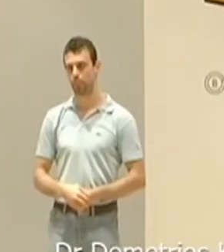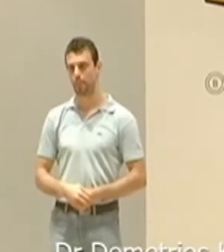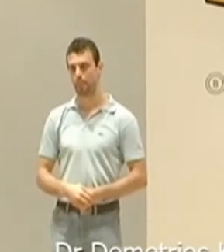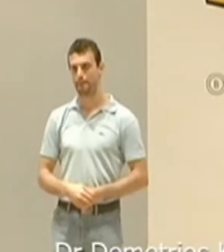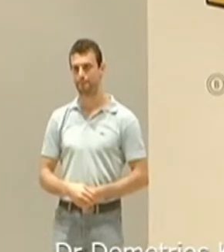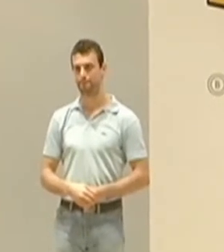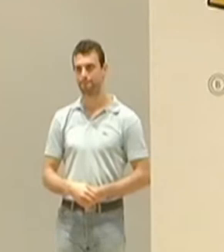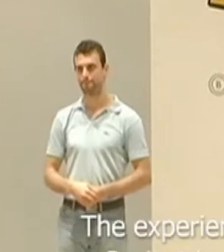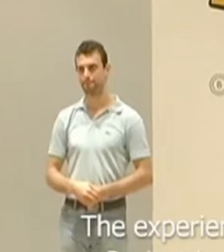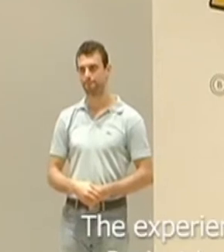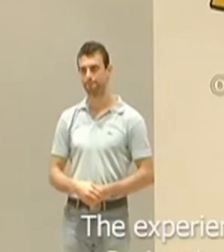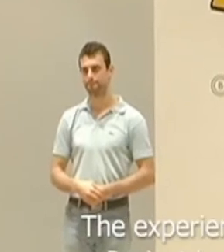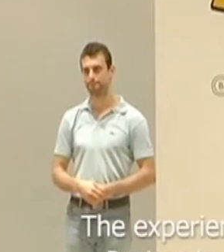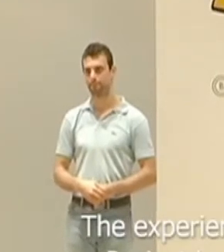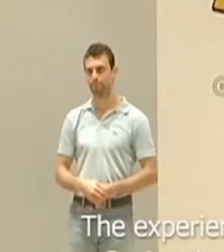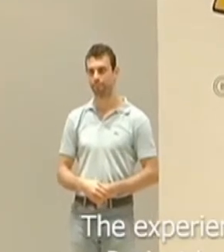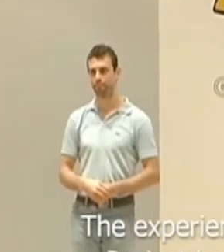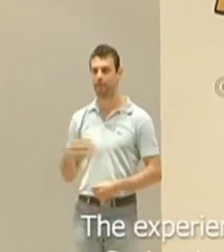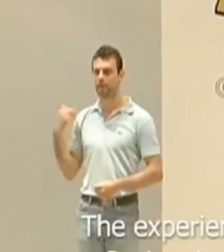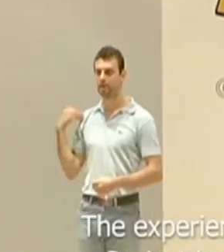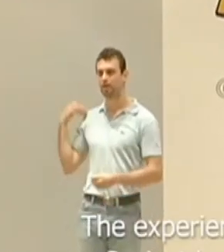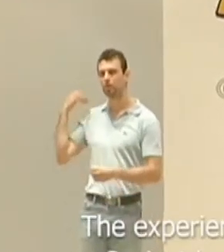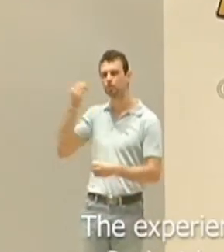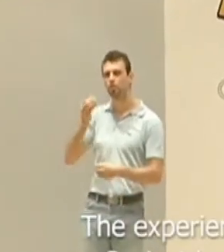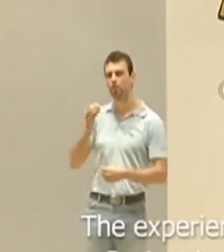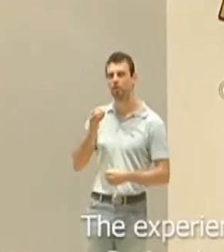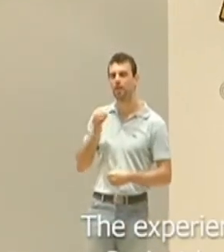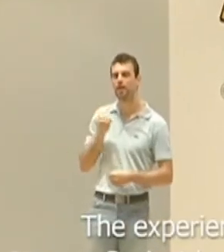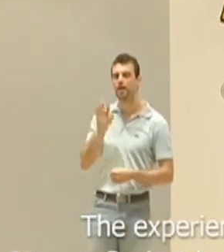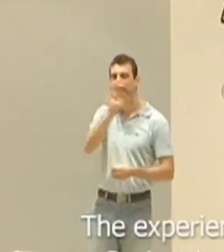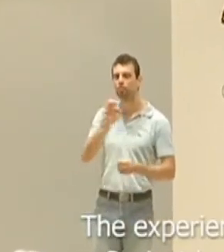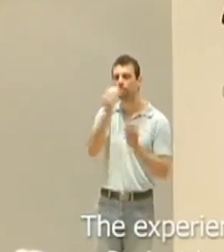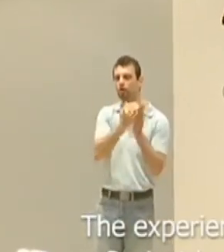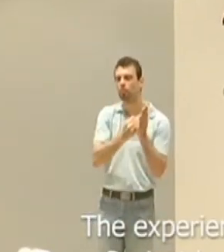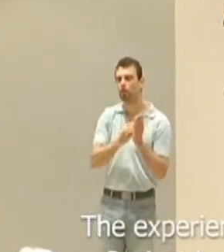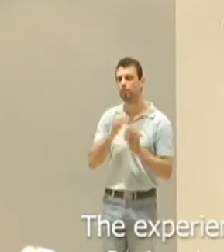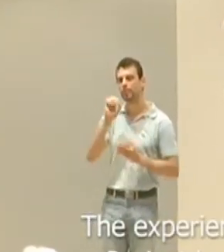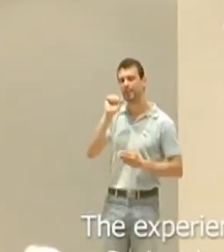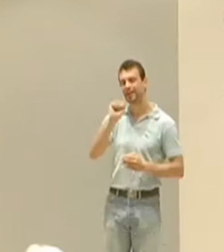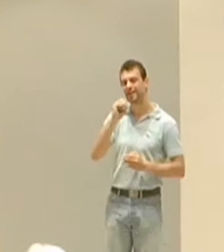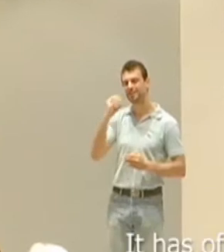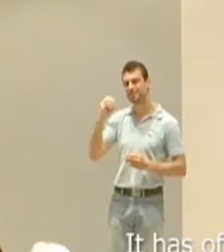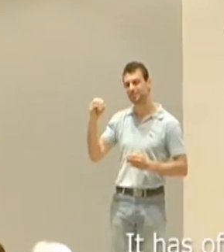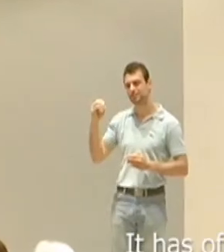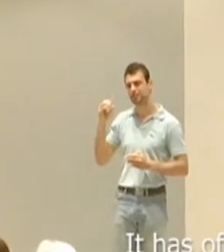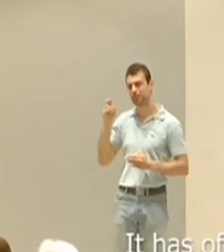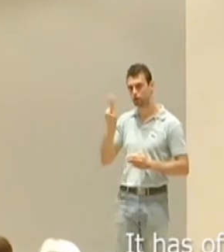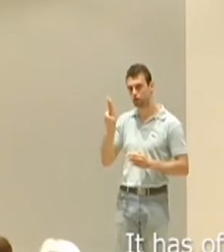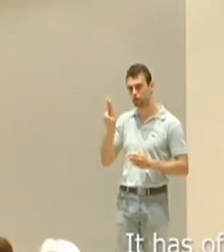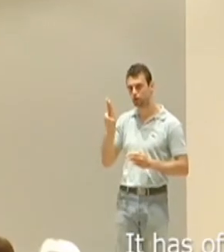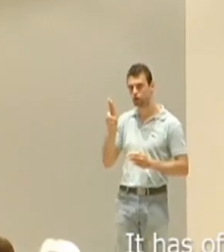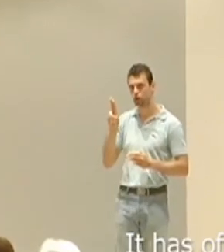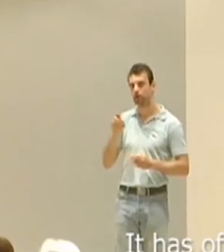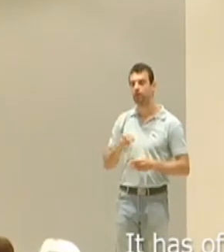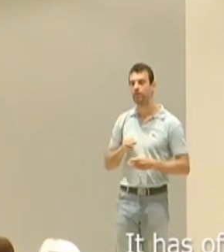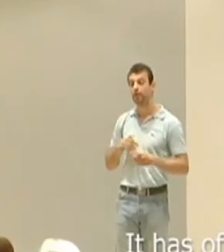Κυρίες και κύριοι, η εμπειρία του Ευρωπαϊκού Προγράμματος ACCU ήταν σημαντική για μας. Μας έδωσε